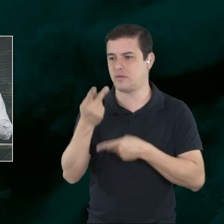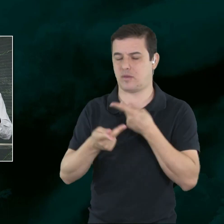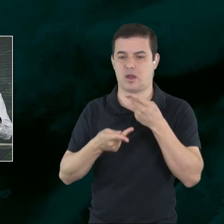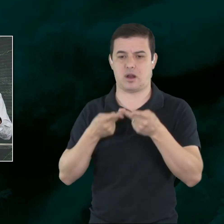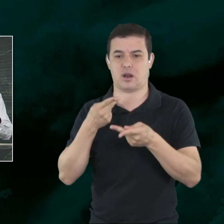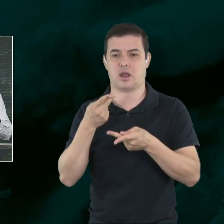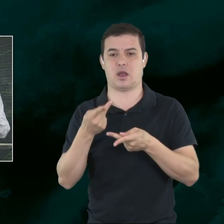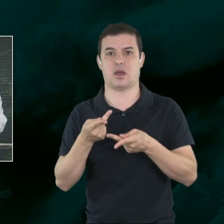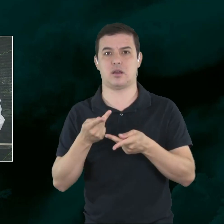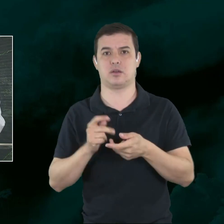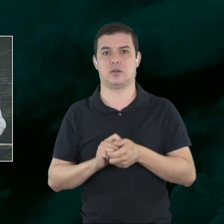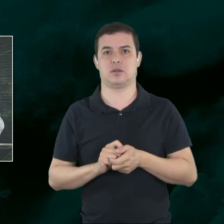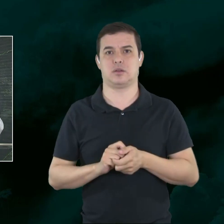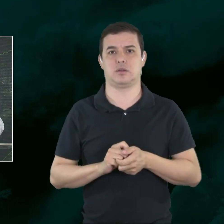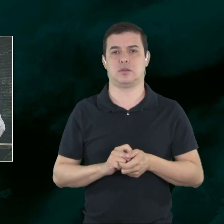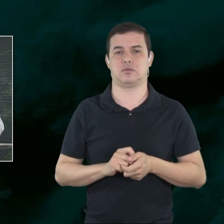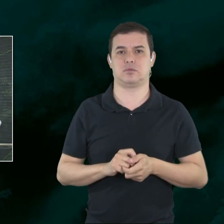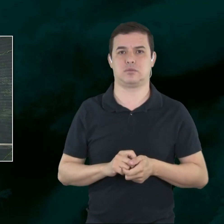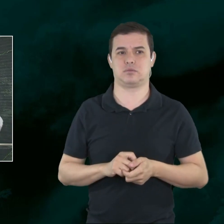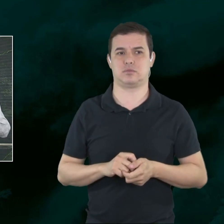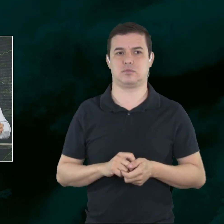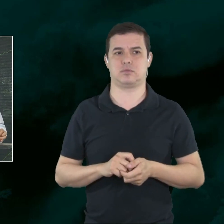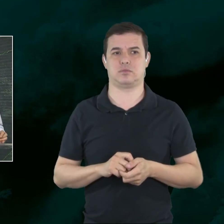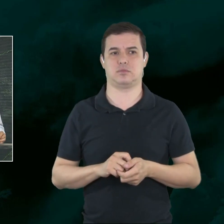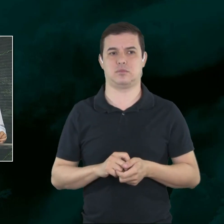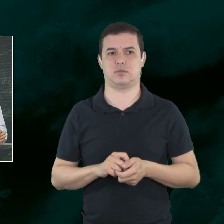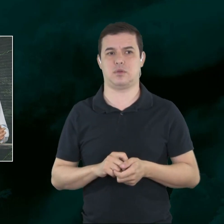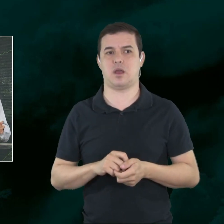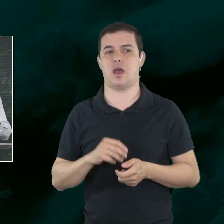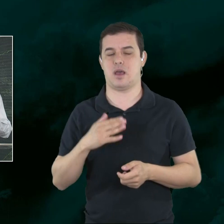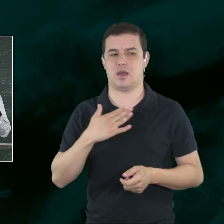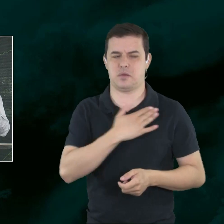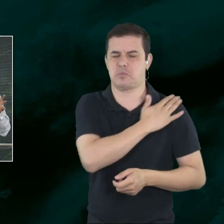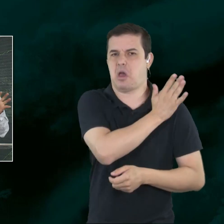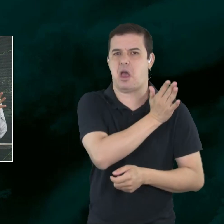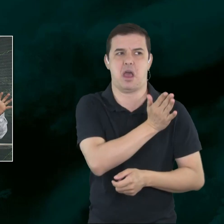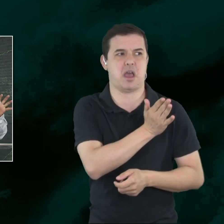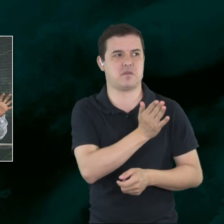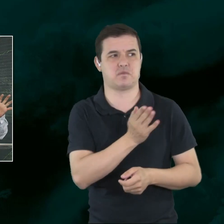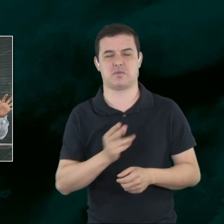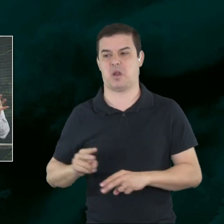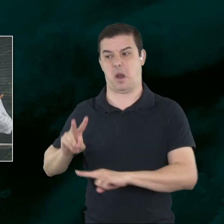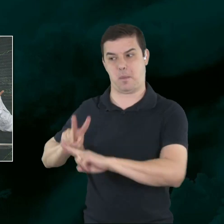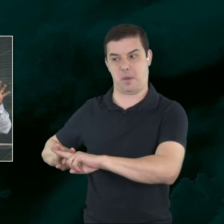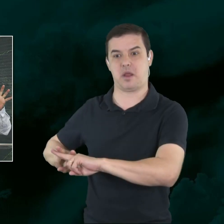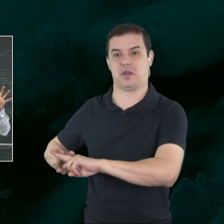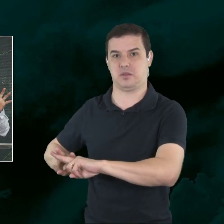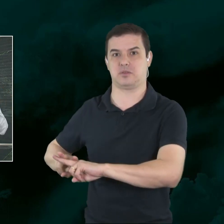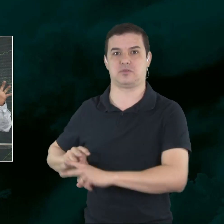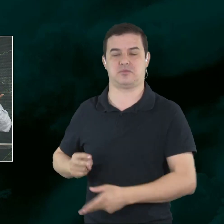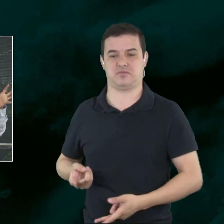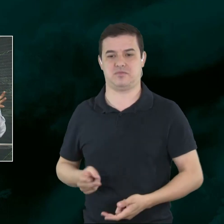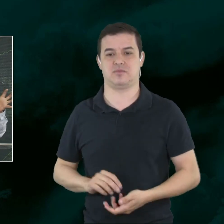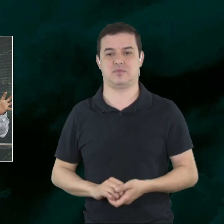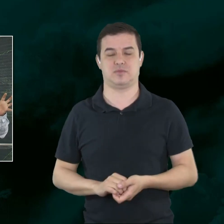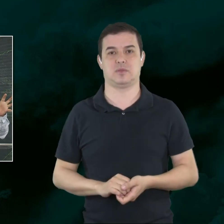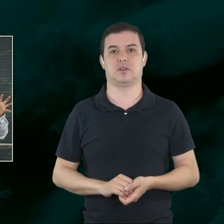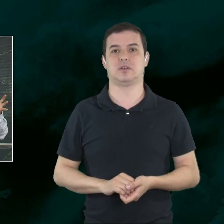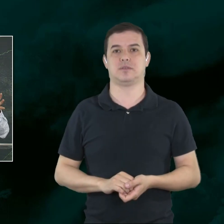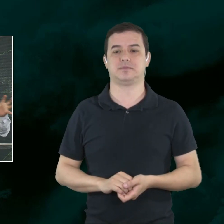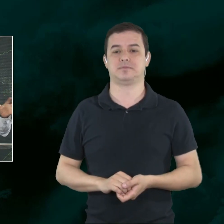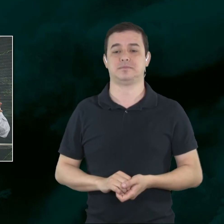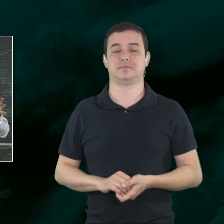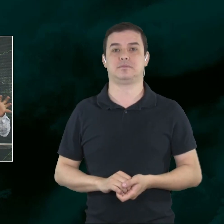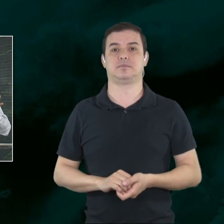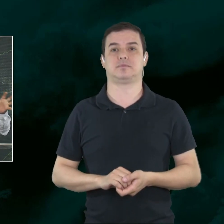pode, isso é discriminatório e você pode ser até preso por isso. Então nós ficamos, né, presos